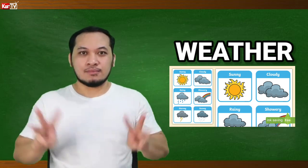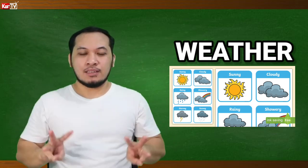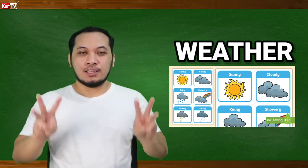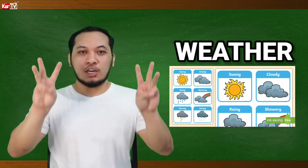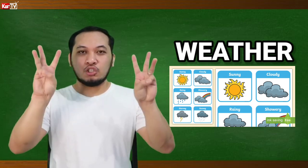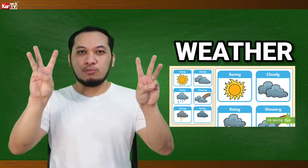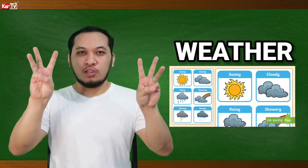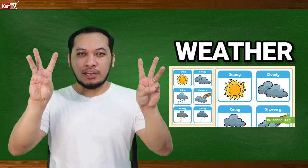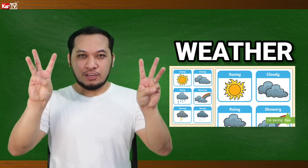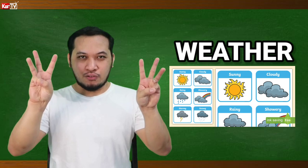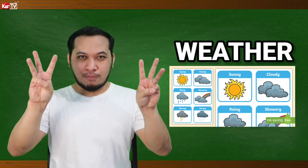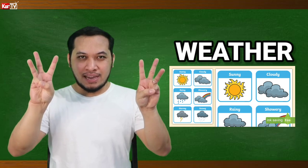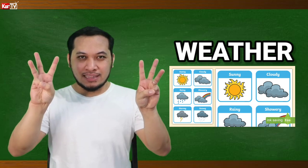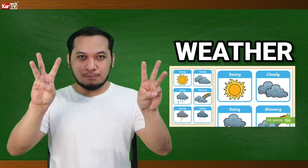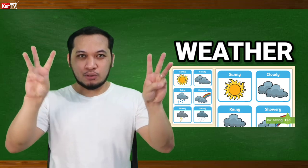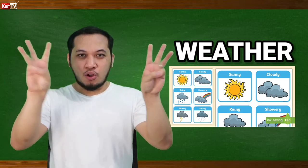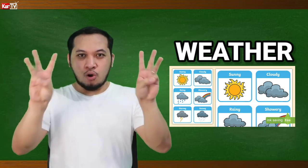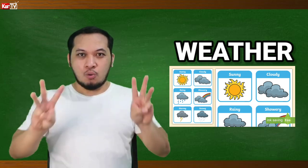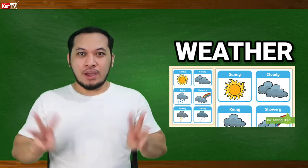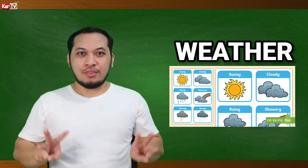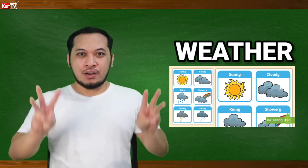naka W lang inyong kamay naka tapos weather